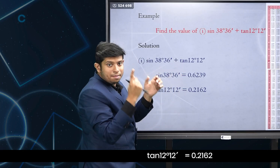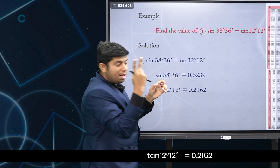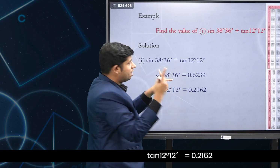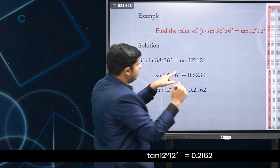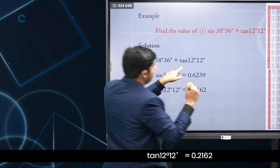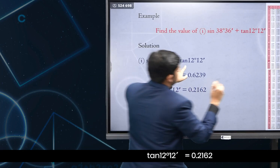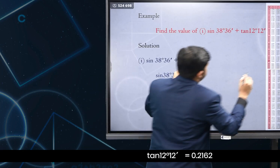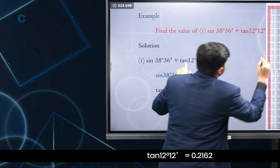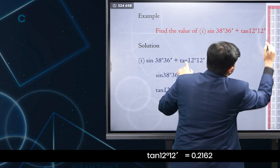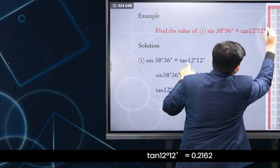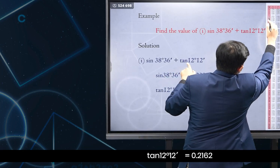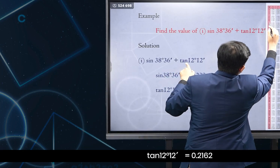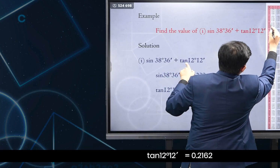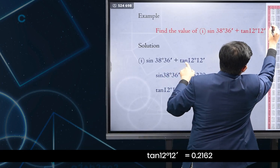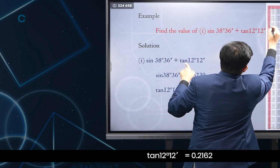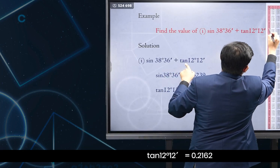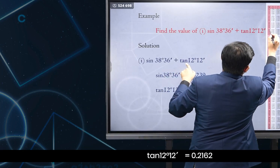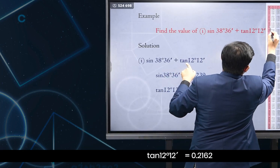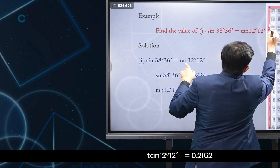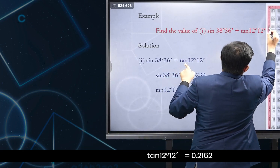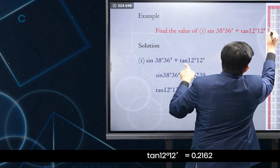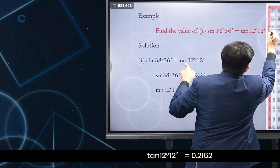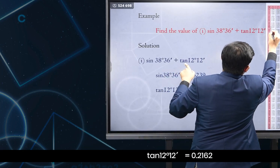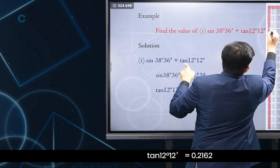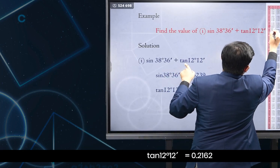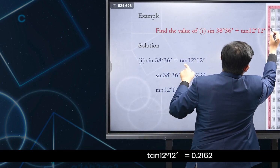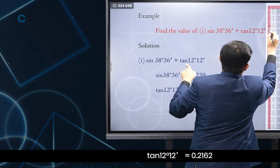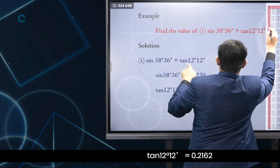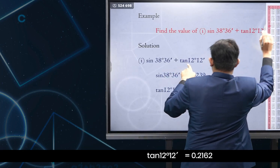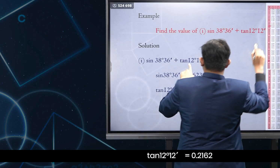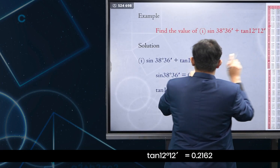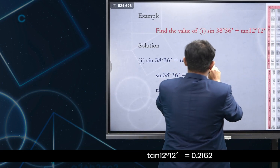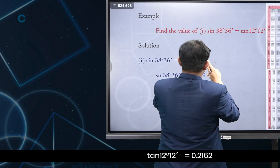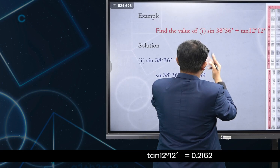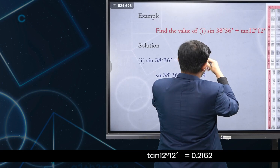tan 12 डिग्री 12 मिनट्स इज इक्वल 0.2162